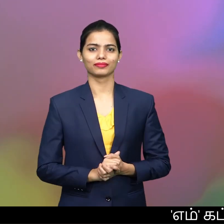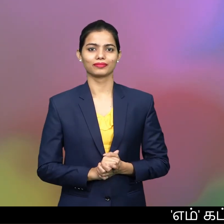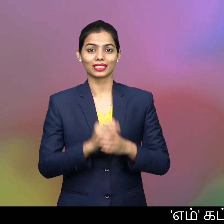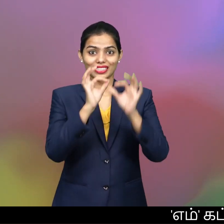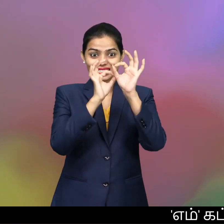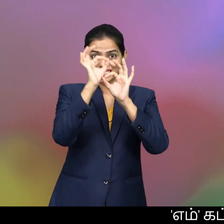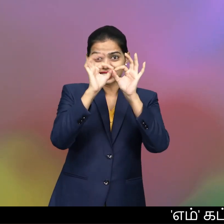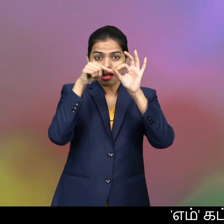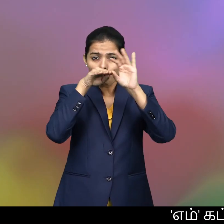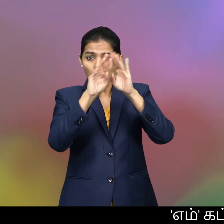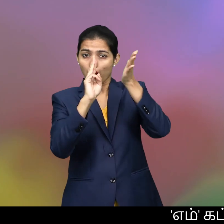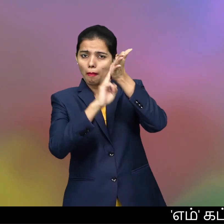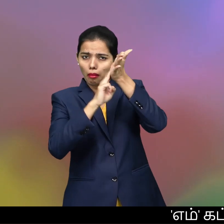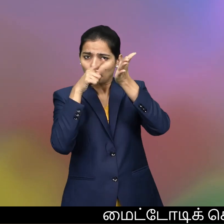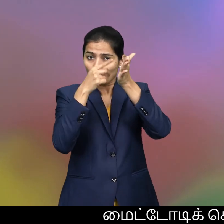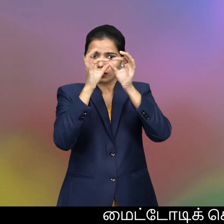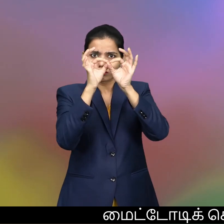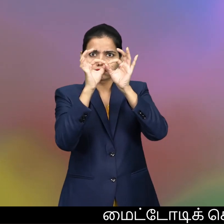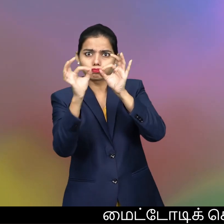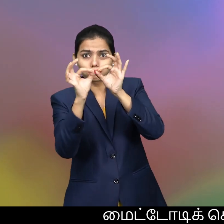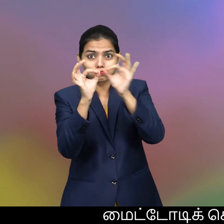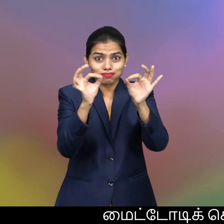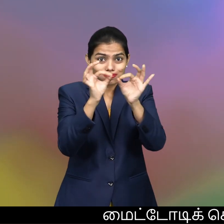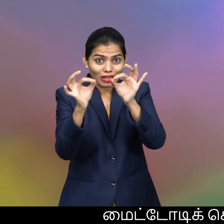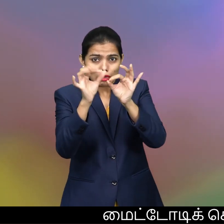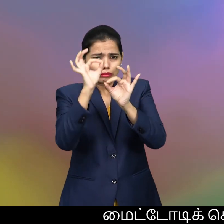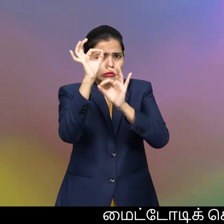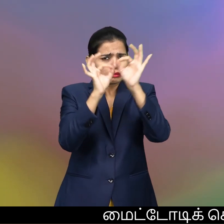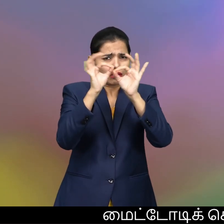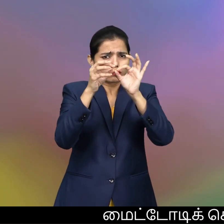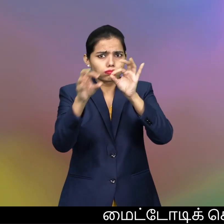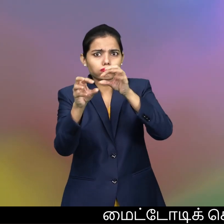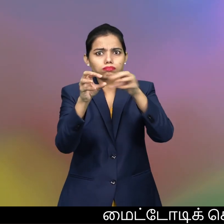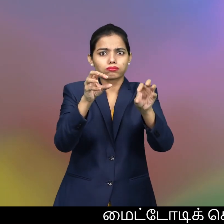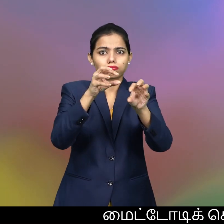M கட்டம் என்பது மைட்டோட்டோயிக் செல் பிரிவு கட்டமாகும்.